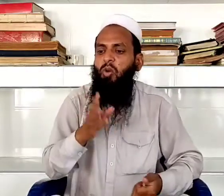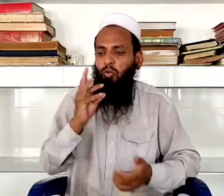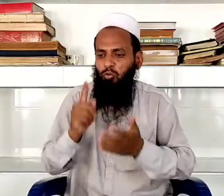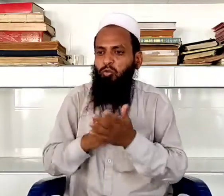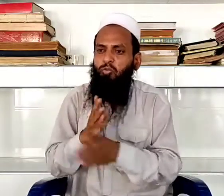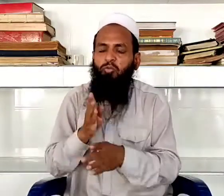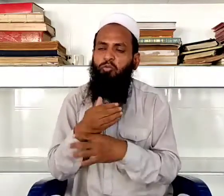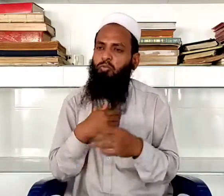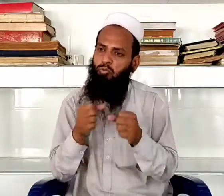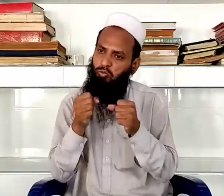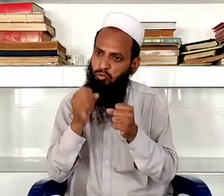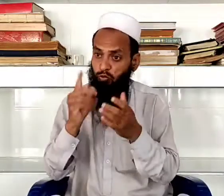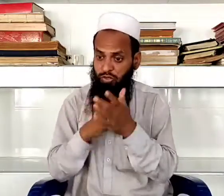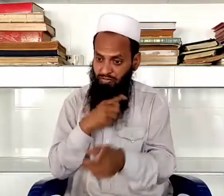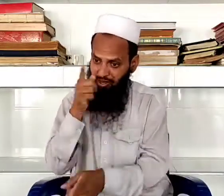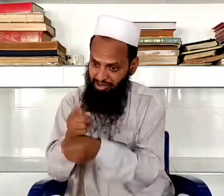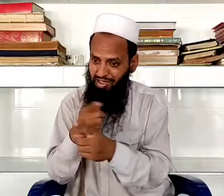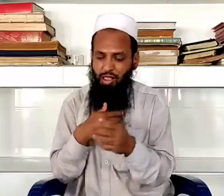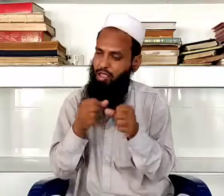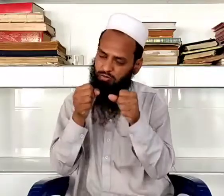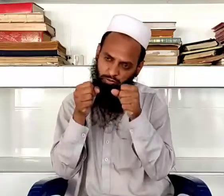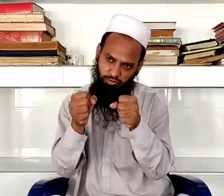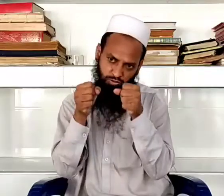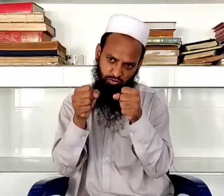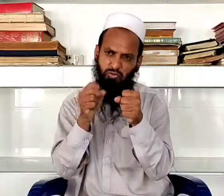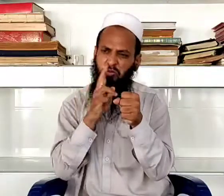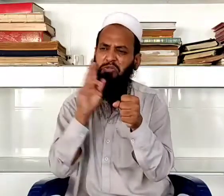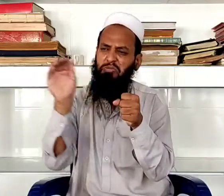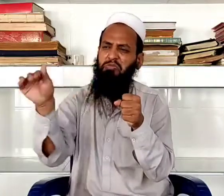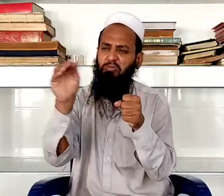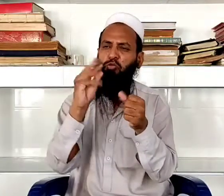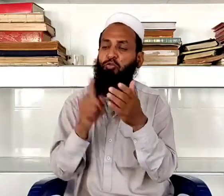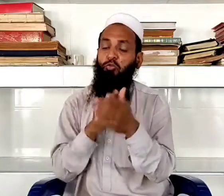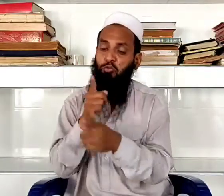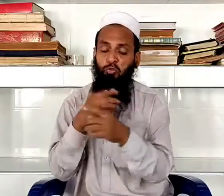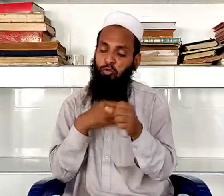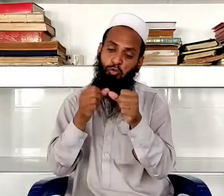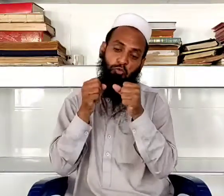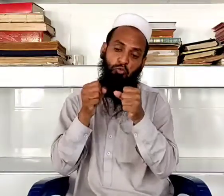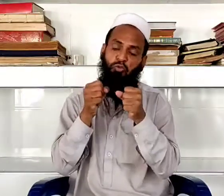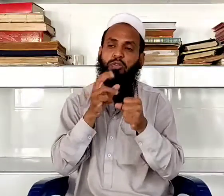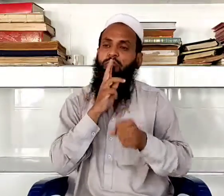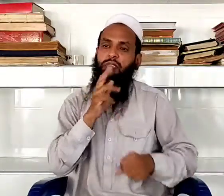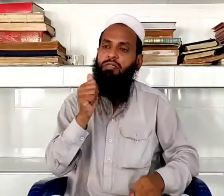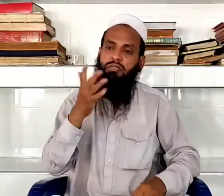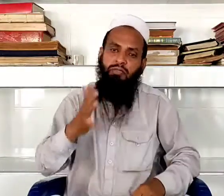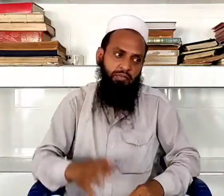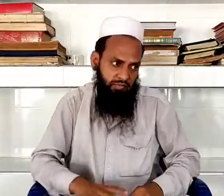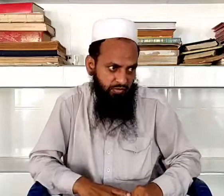जनाबे सैयदना हजरत उस्मान रजी अल्लाह तआला अन्हु उन्होंने मुतालिक तमाम लोगों को पता है कि वो